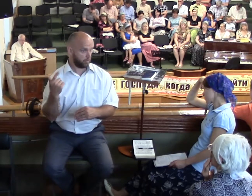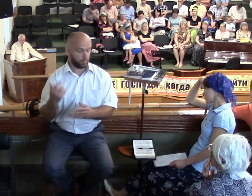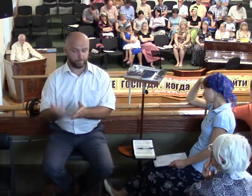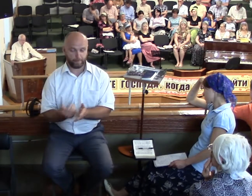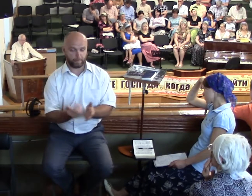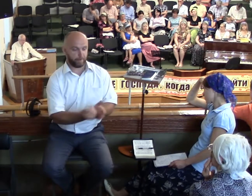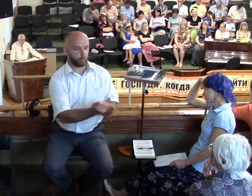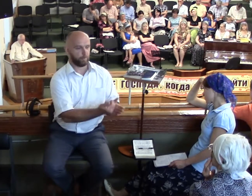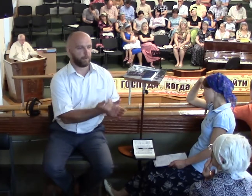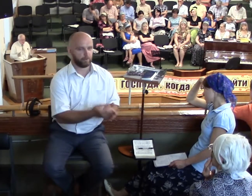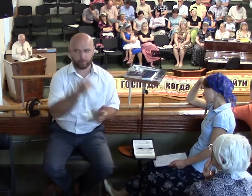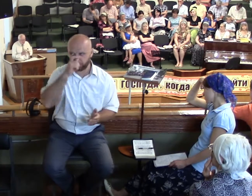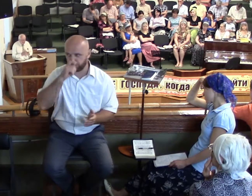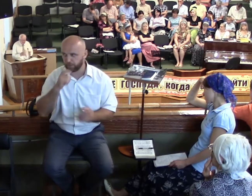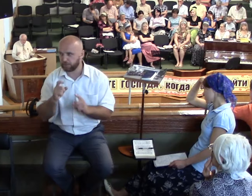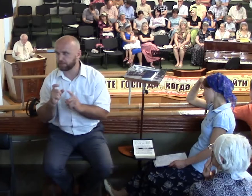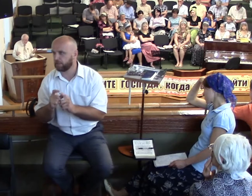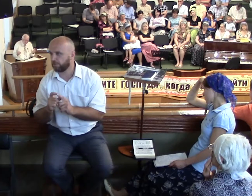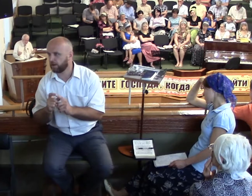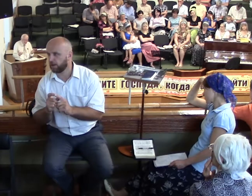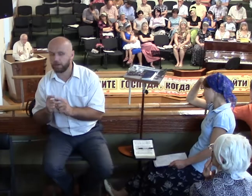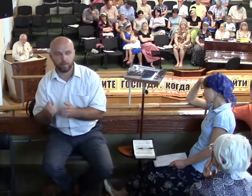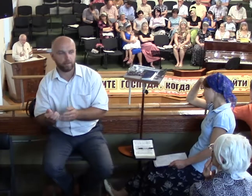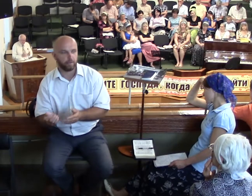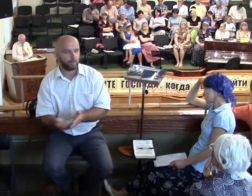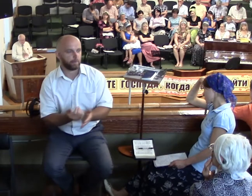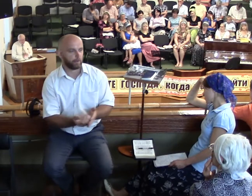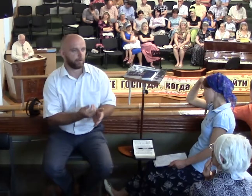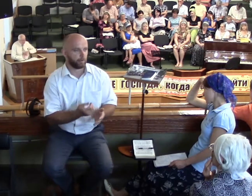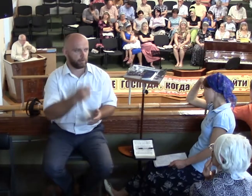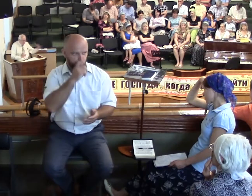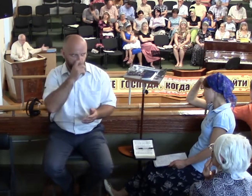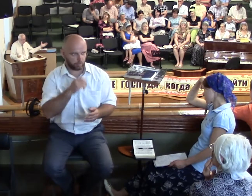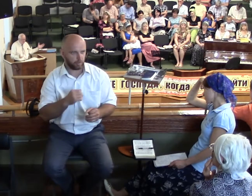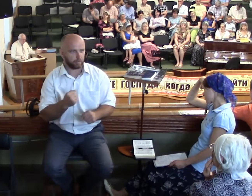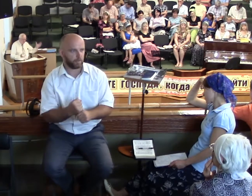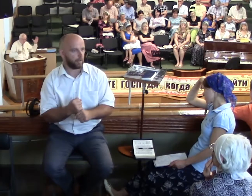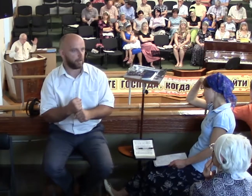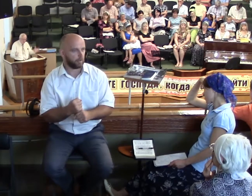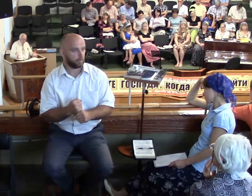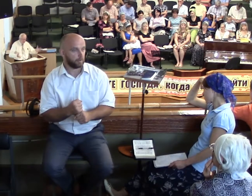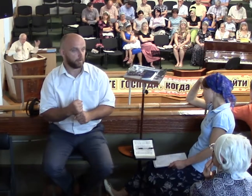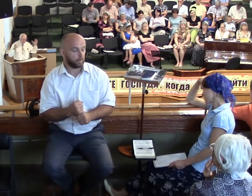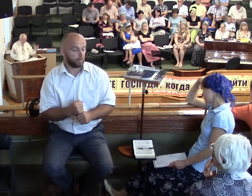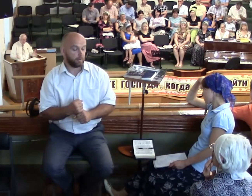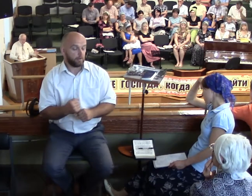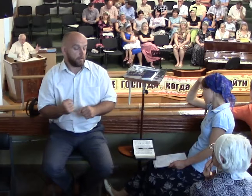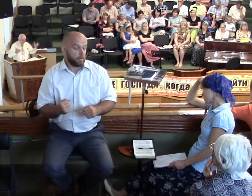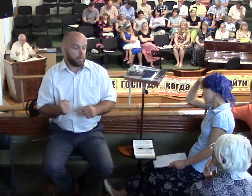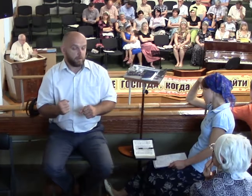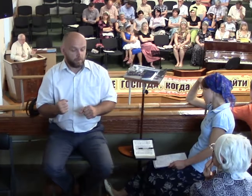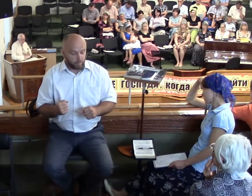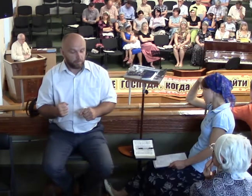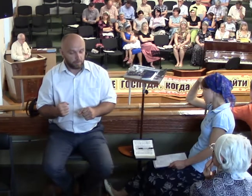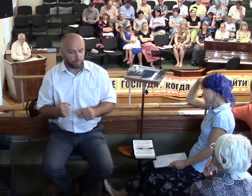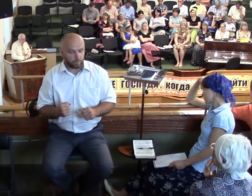другом обществе. Мы растили детей, нам советовали, дайте в садик, так будете свободны, будете работать,